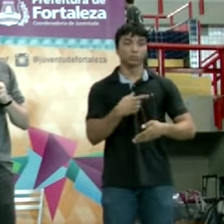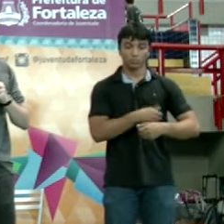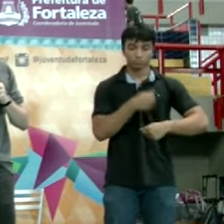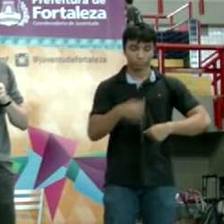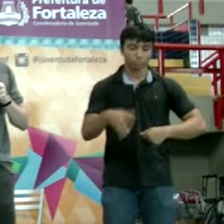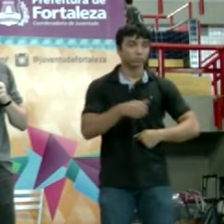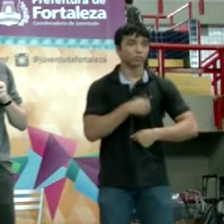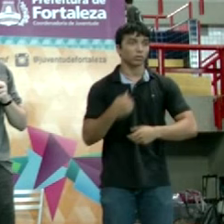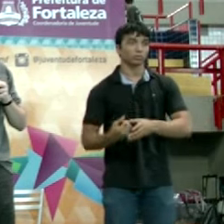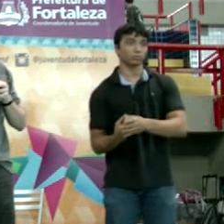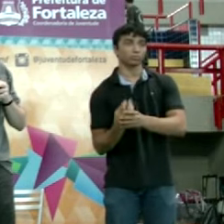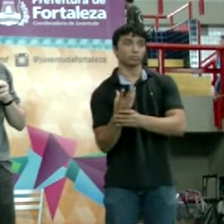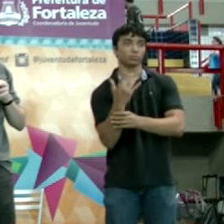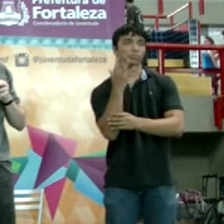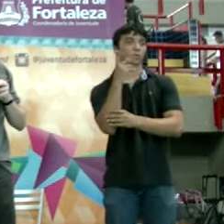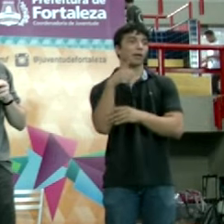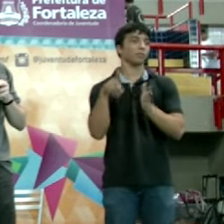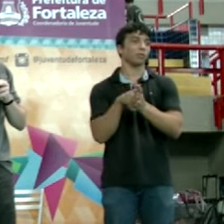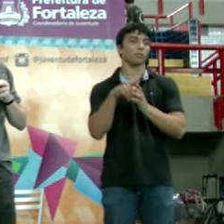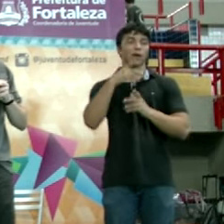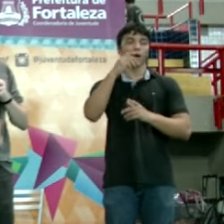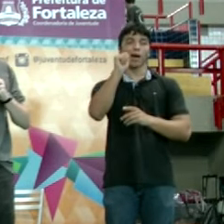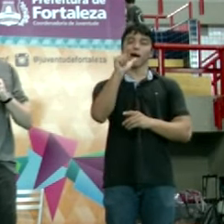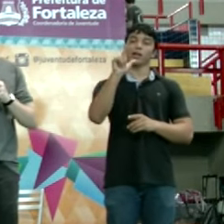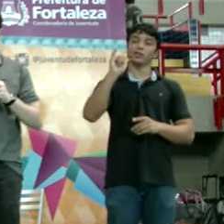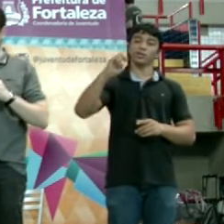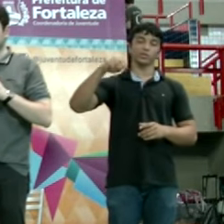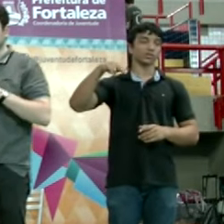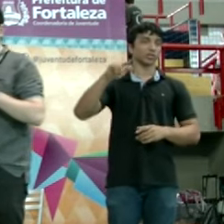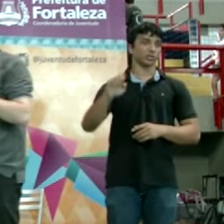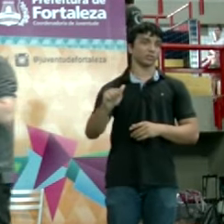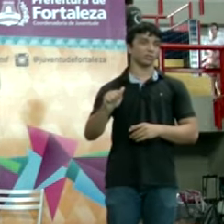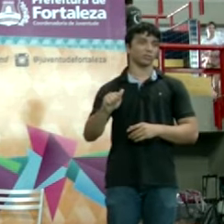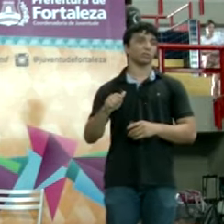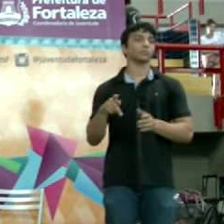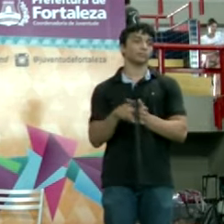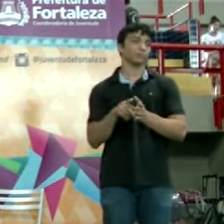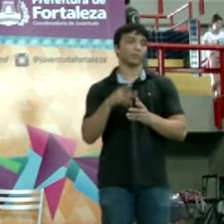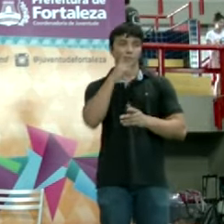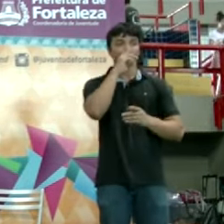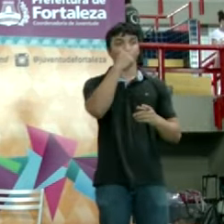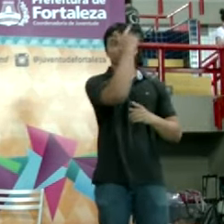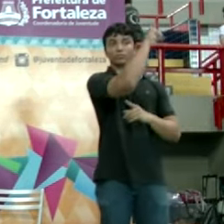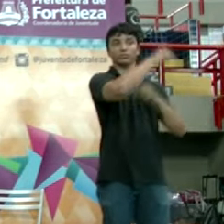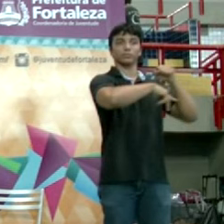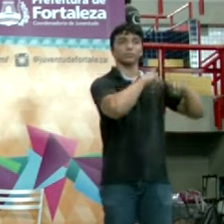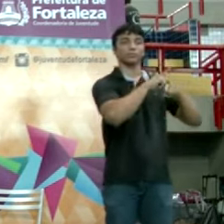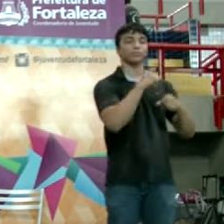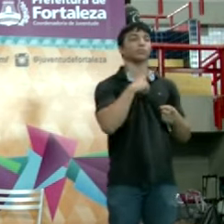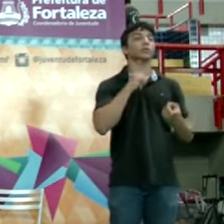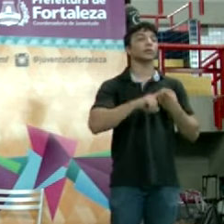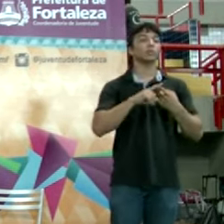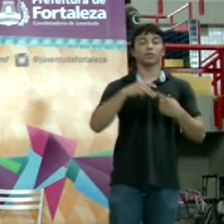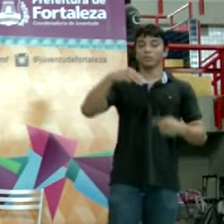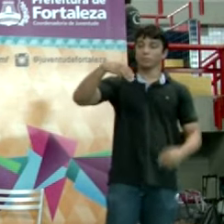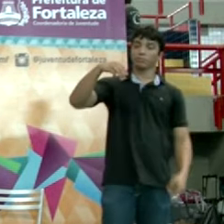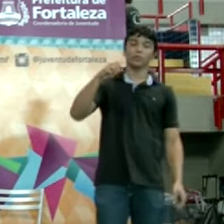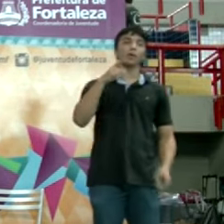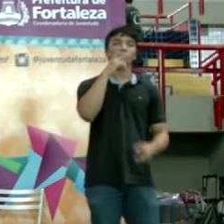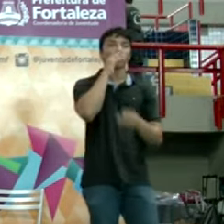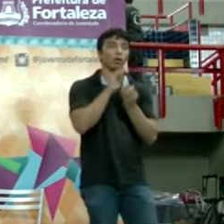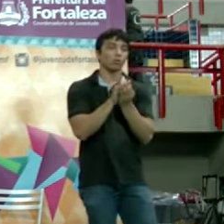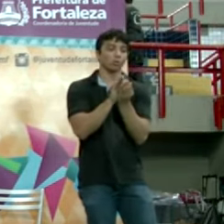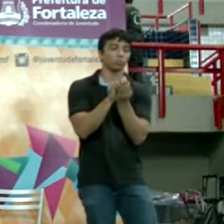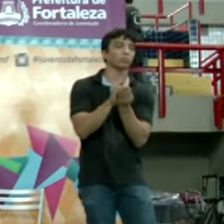espécie alienígena, invasora. Invadiu bem. Existe um negócio chamado mexilhão dourado, que é uma